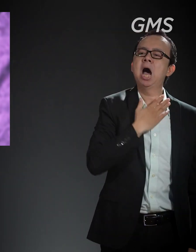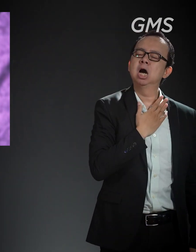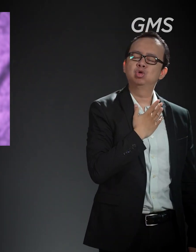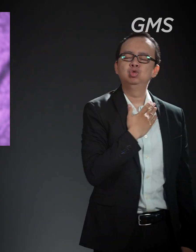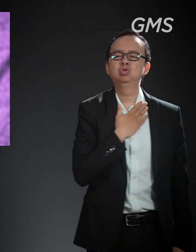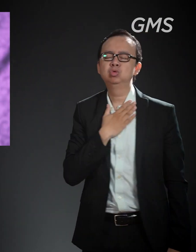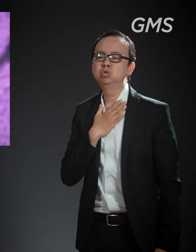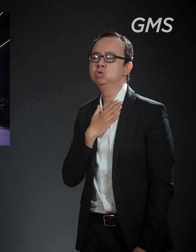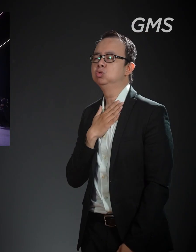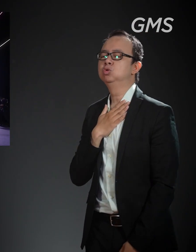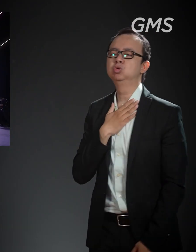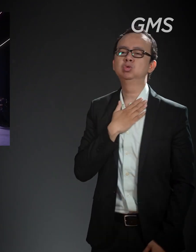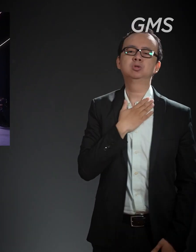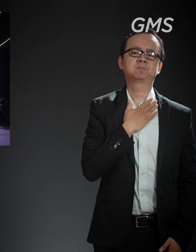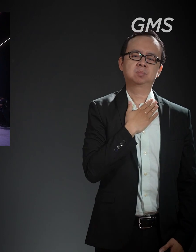Rajaku.